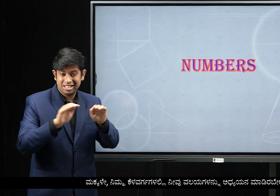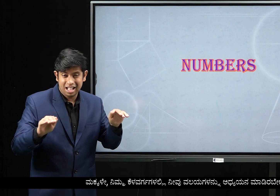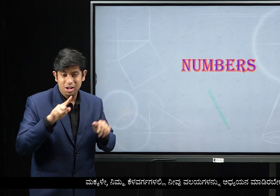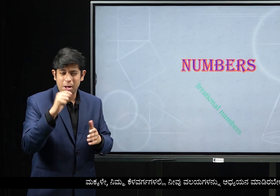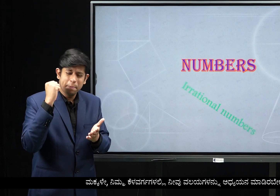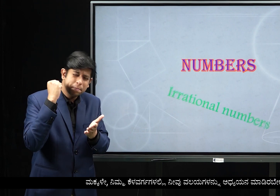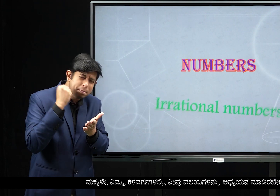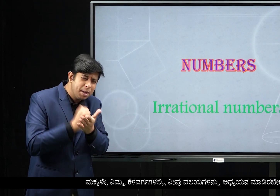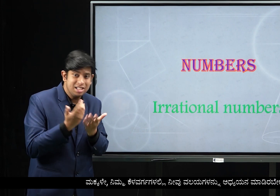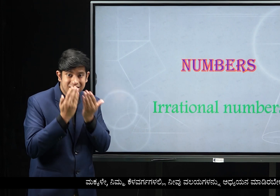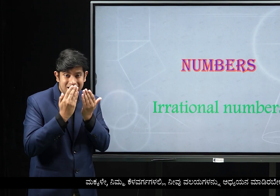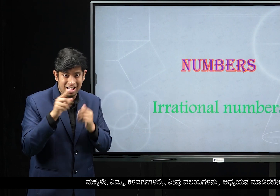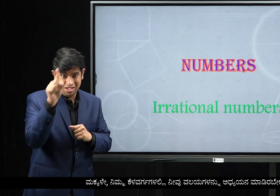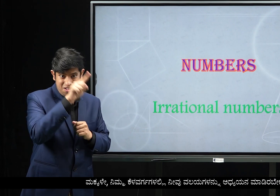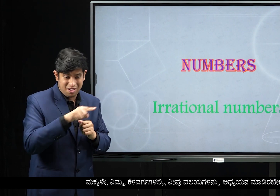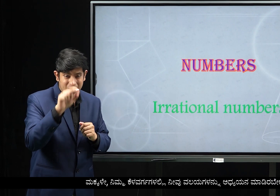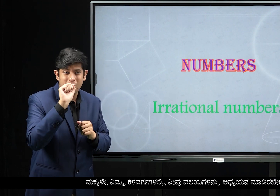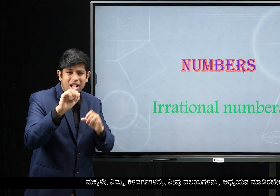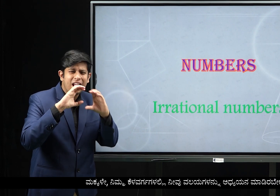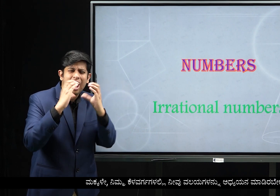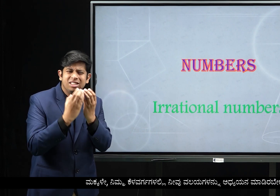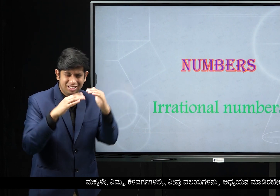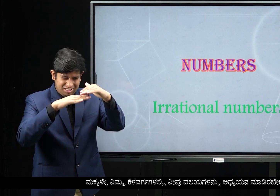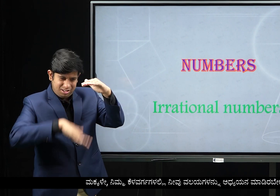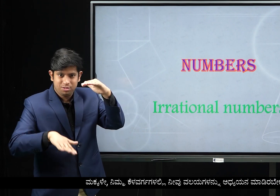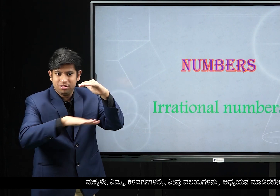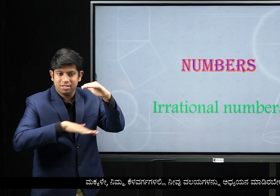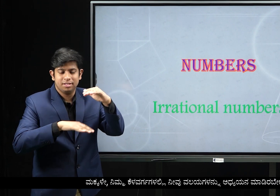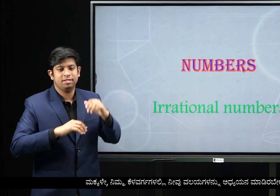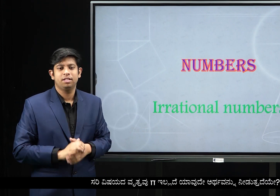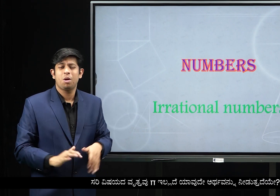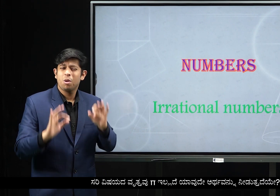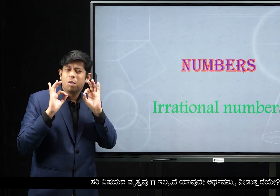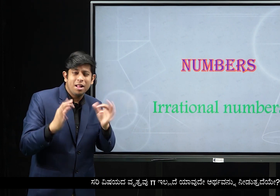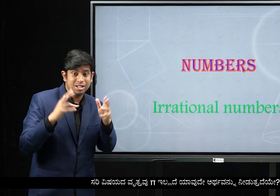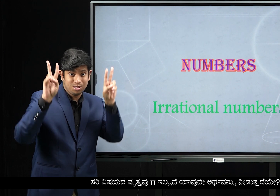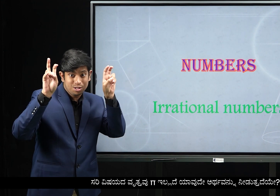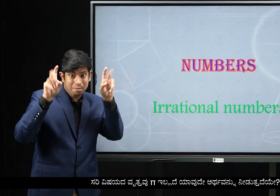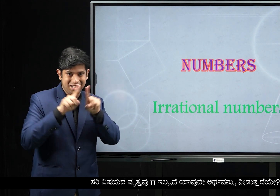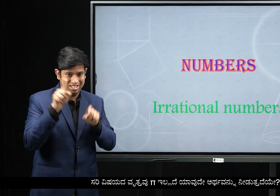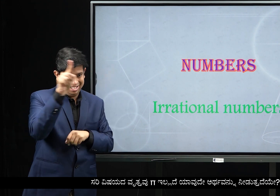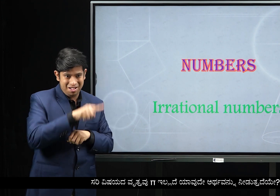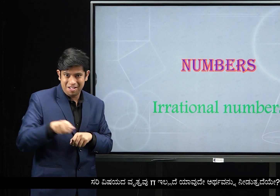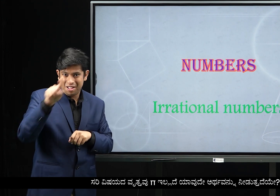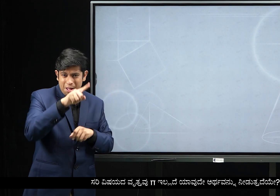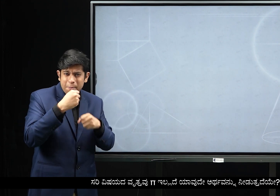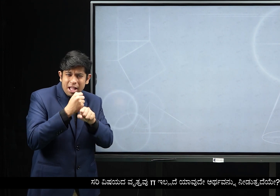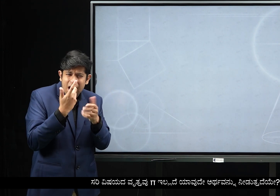ಮಕ್ಕಳೇ, ನಿಮ್ಮ ಕೆಳವರ್ಗಗಳಲ್ಲಿ ನೀವು ವಲಯಗಳನ್ನು ಅಧ್ಯಯನ ಮಾಡಿರಬೇಕು. ಸರಿ ವಿಷಯದ ವೃತ್ತವು ಪೈ ಇಲ್ಲದೆ